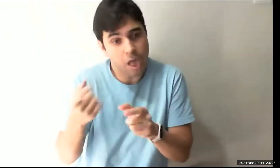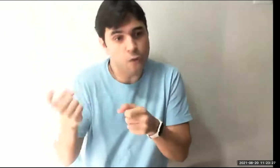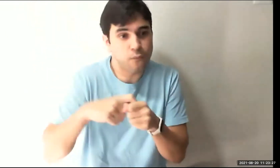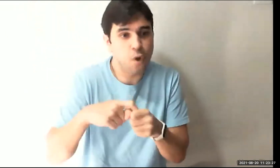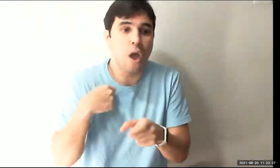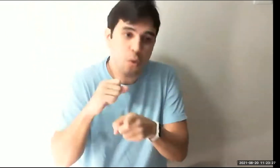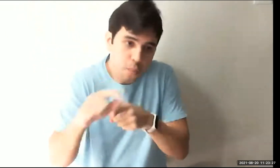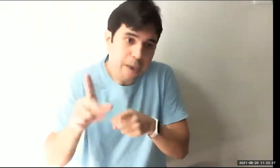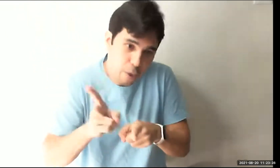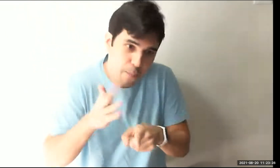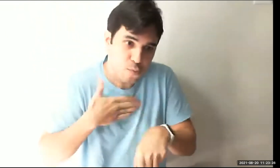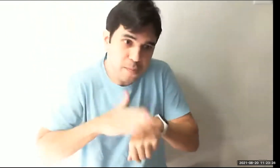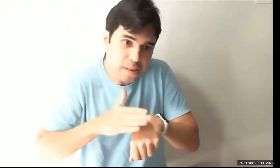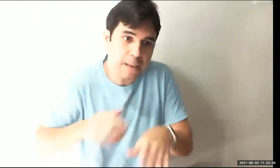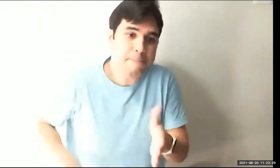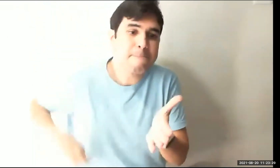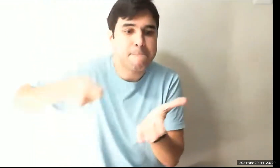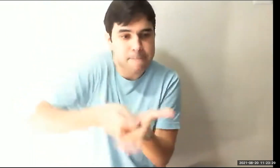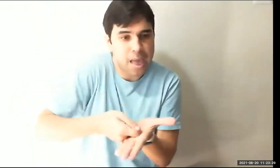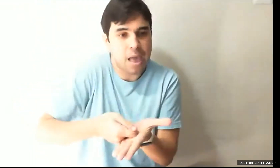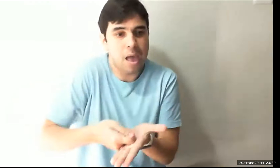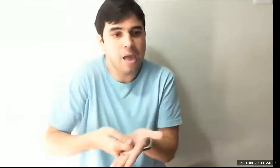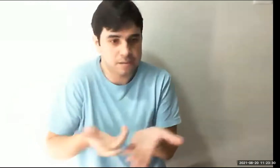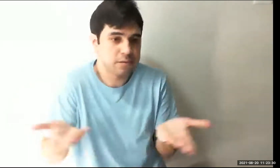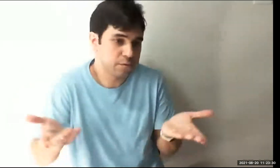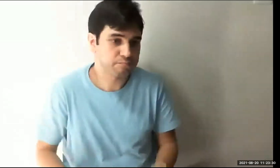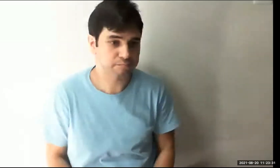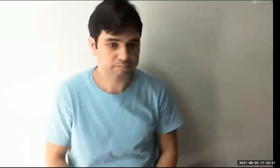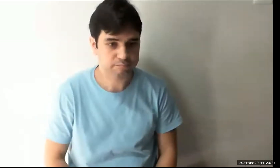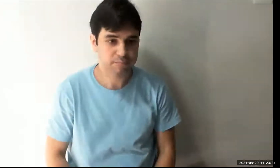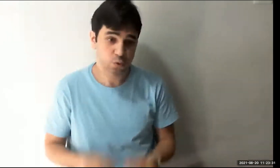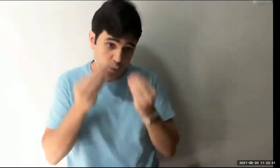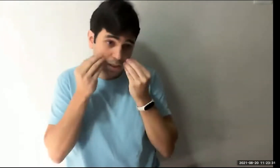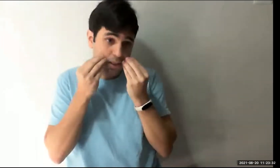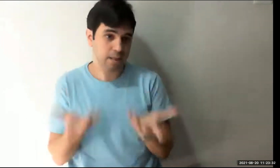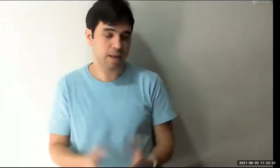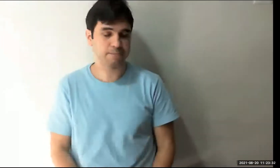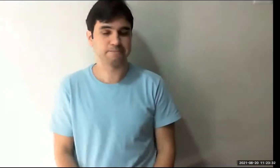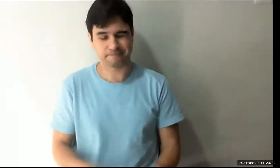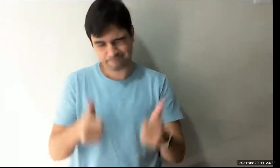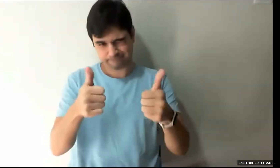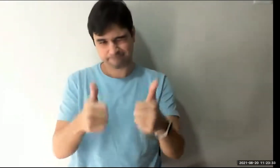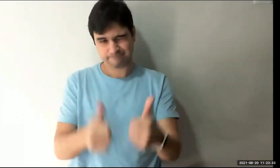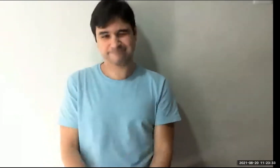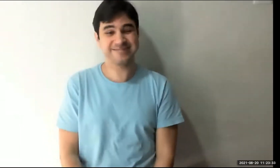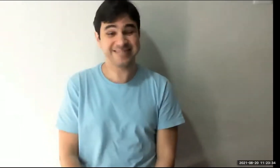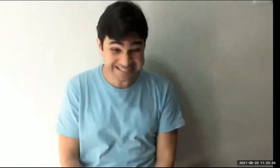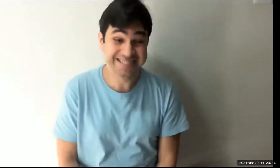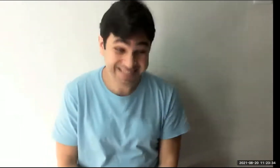Eu prefiro pensar em quem gostaria de aprender isso comigo, me chamar, e aí E aí